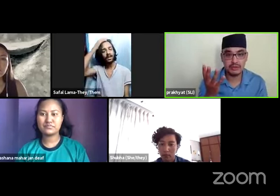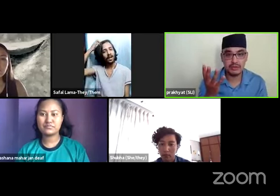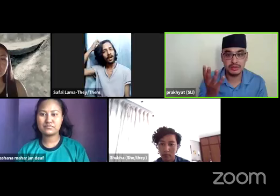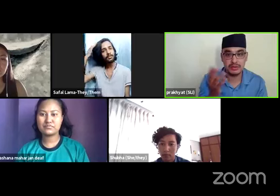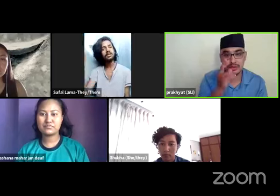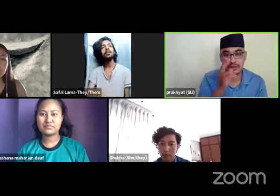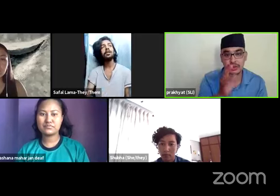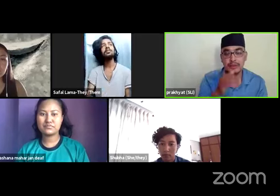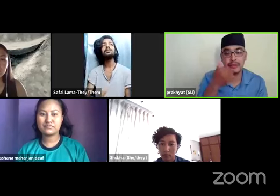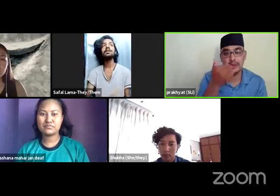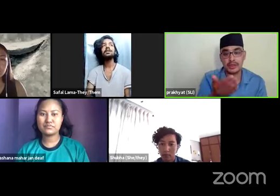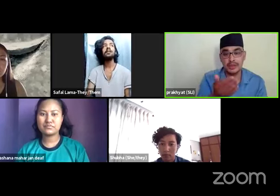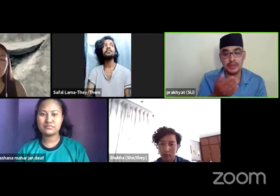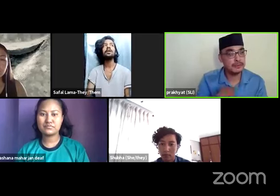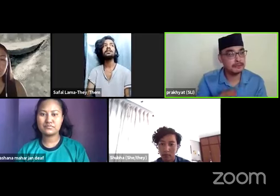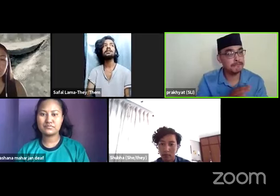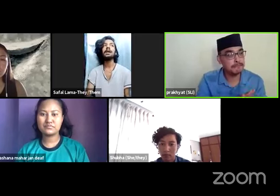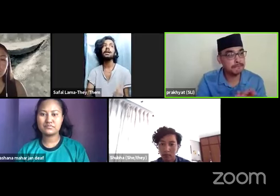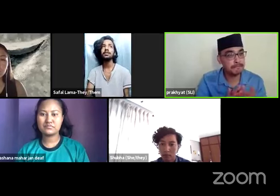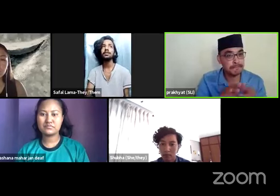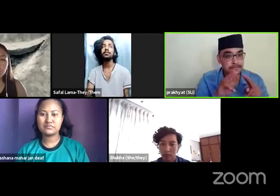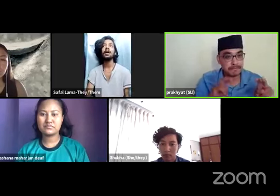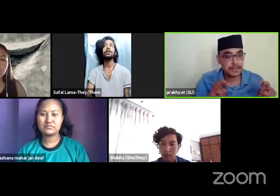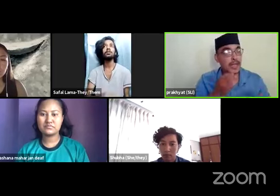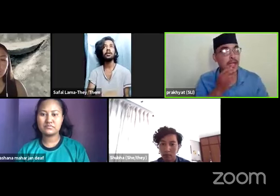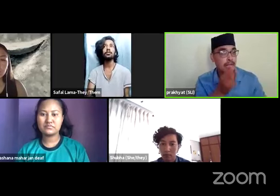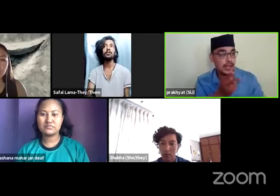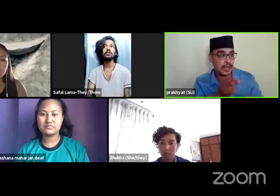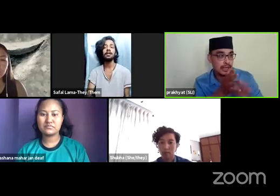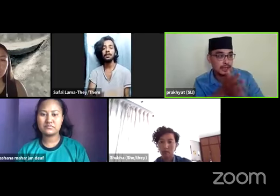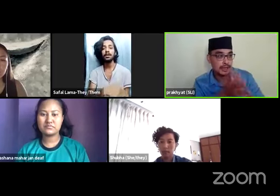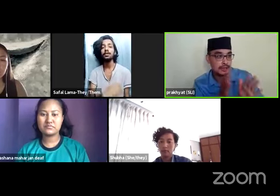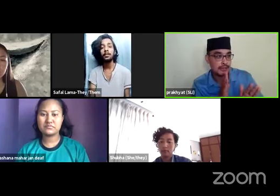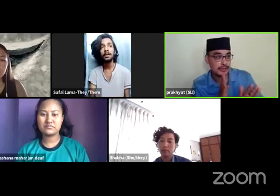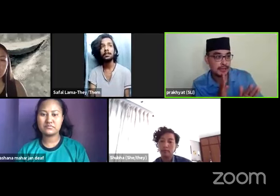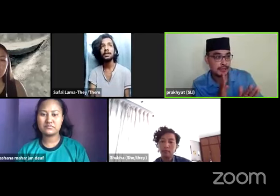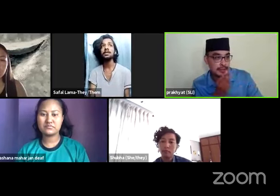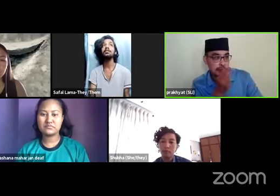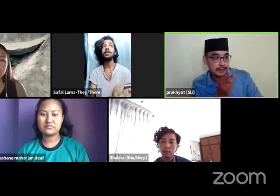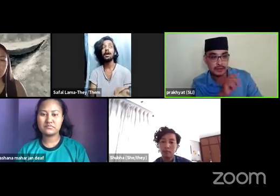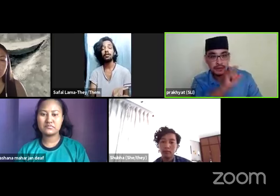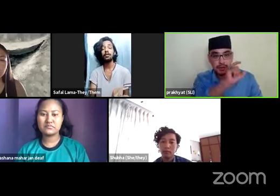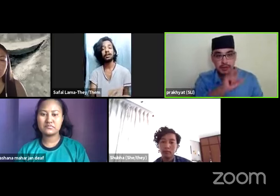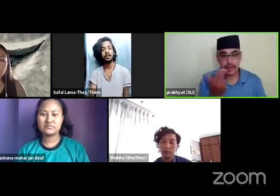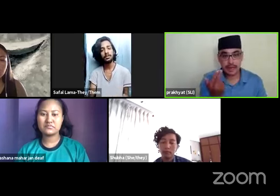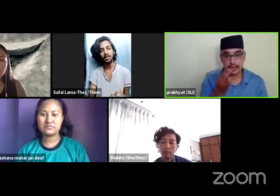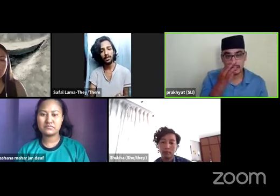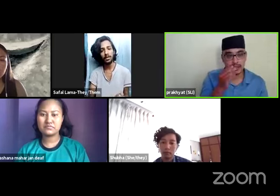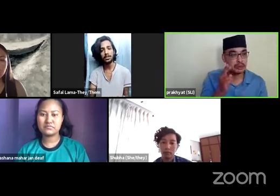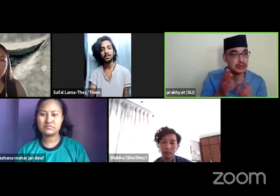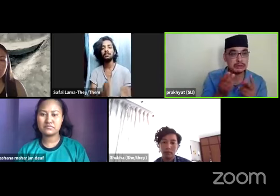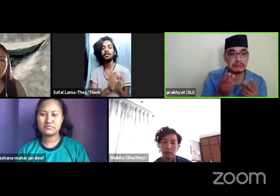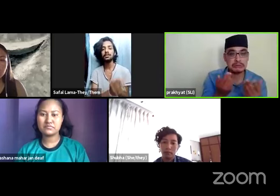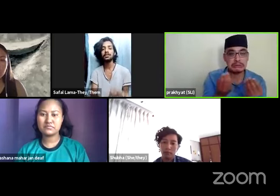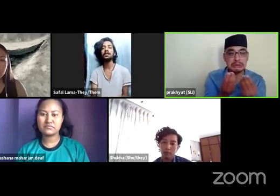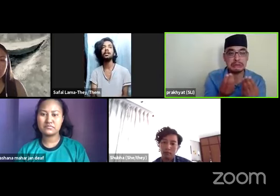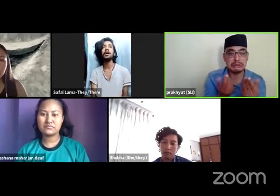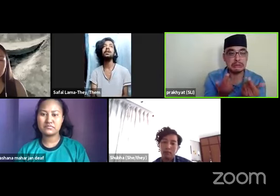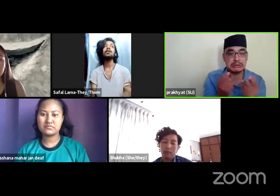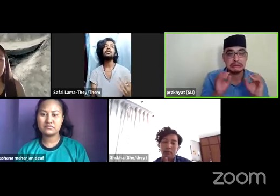अनि त्यसपछि अनि के बुझ्दै जाँदा फेरि चाहिँ मैले चाहिँ साइन ल्याङ्ग्वेजहरूमा यो कुराहरू खोज्न थाल्दा फेरि नेपालीमा चाहिँ यो कुराहरू एकदम छँदा पनि छैन.